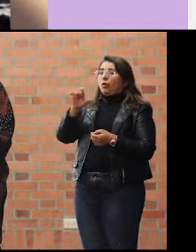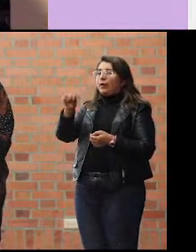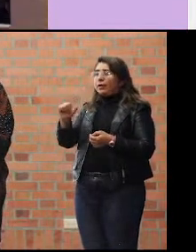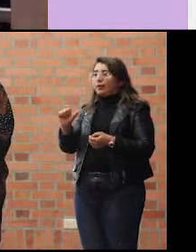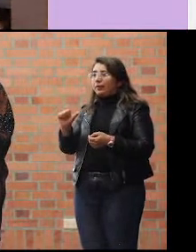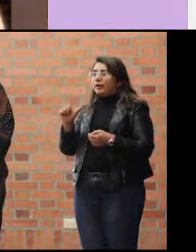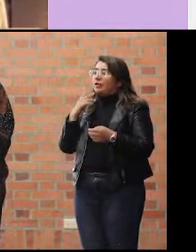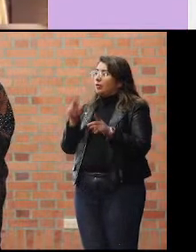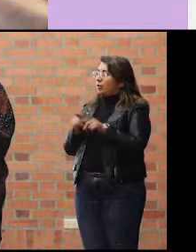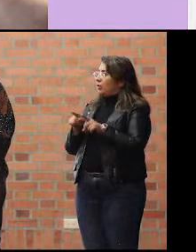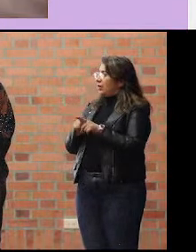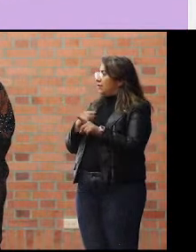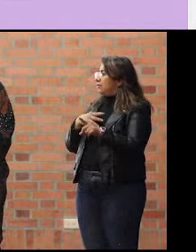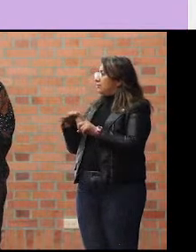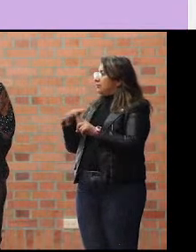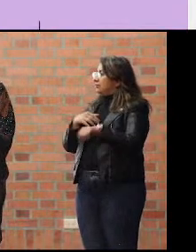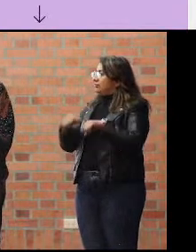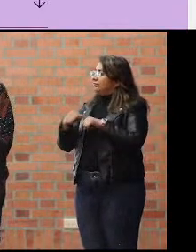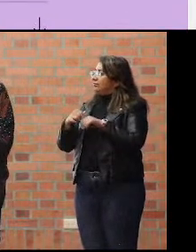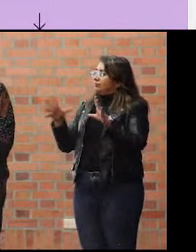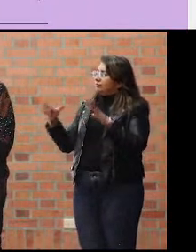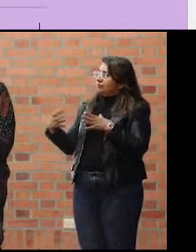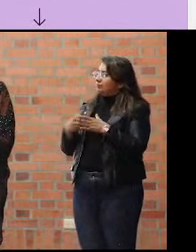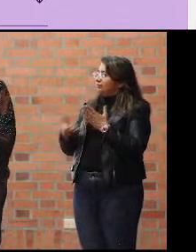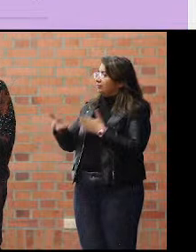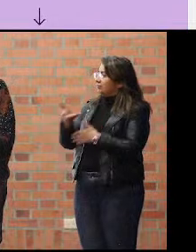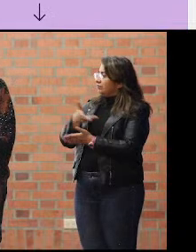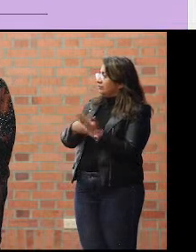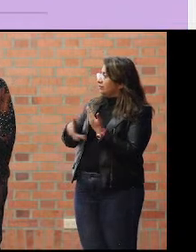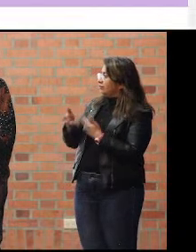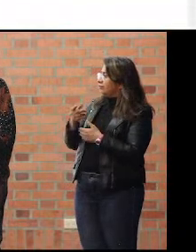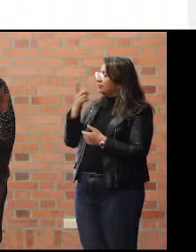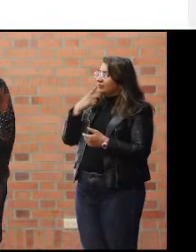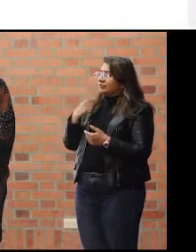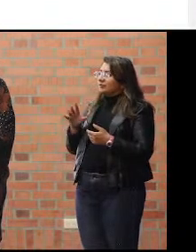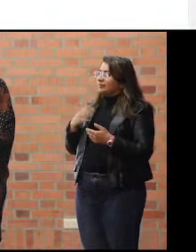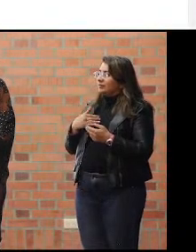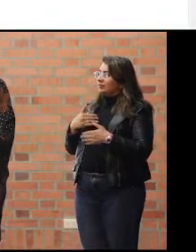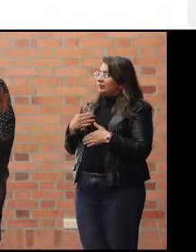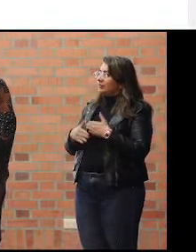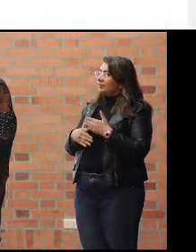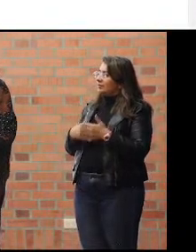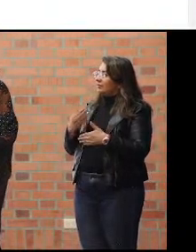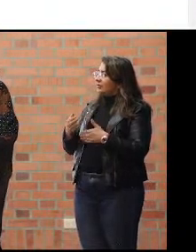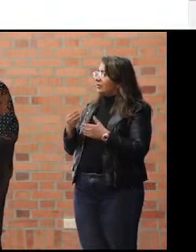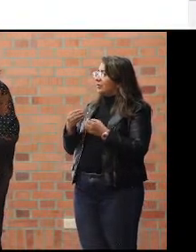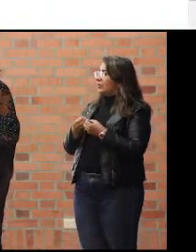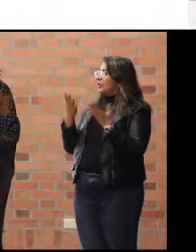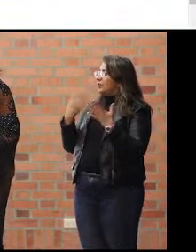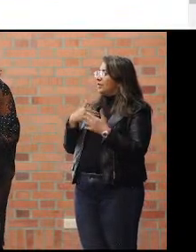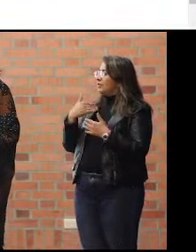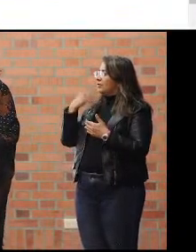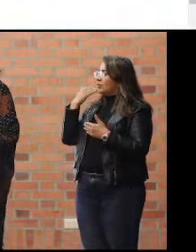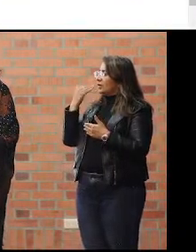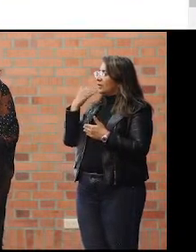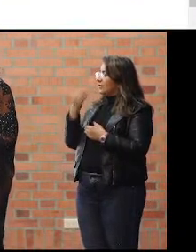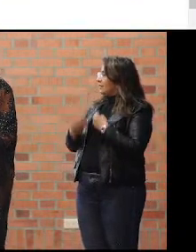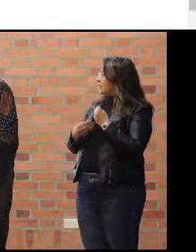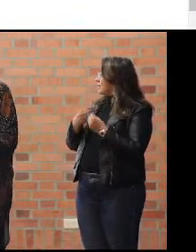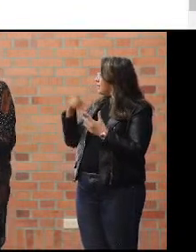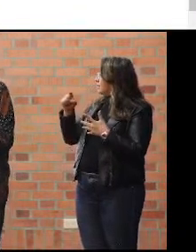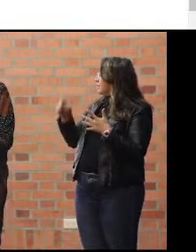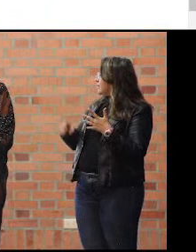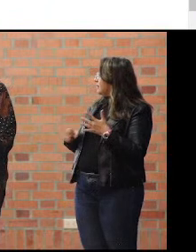haciendo de maestra de ceremonias y a quien cuando Lucy conoció me dijo de dónde están sacando ustedes tantas chicas jóvenes tan inteligentes y